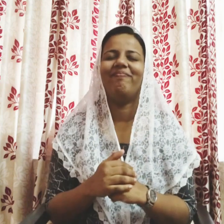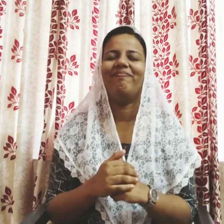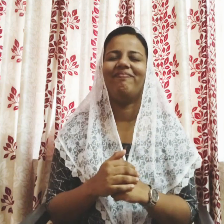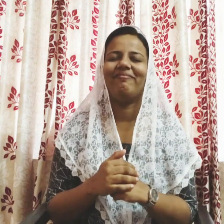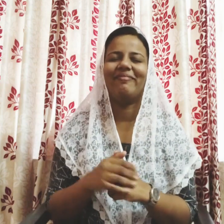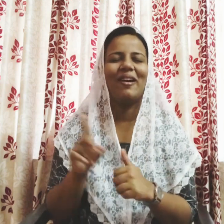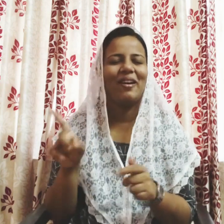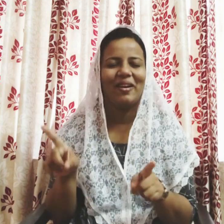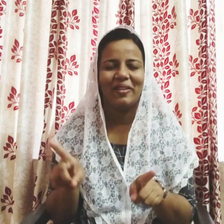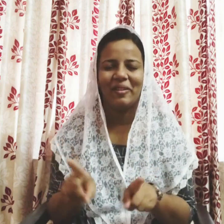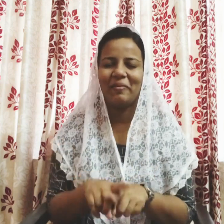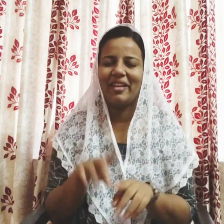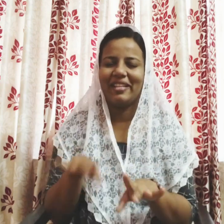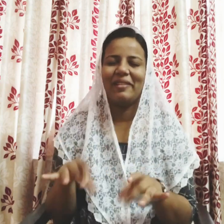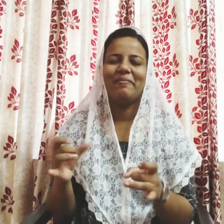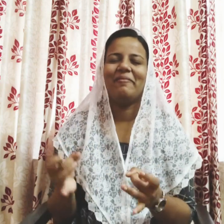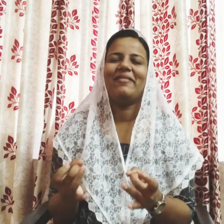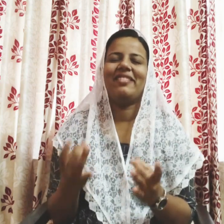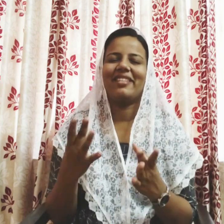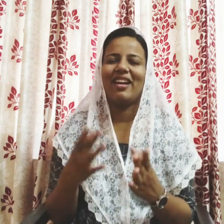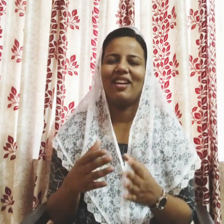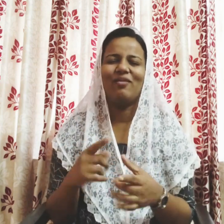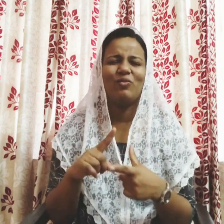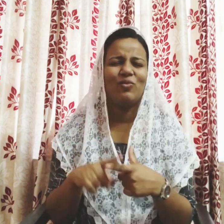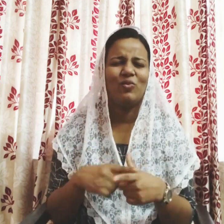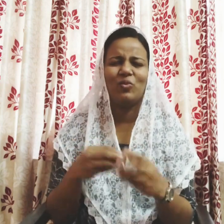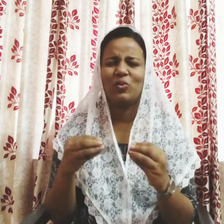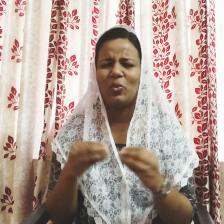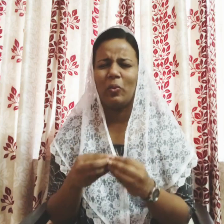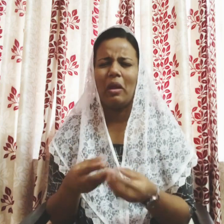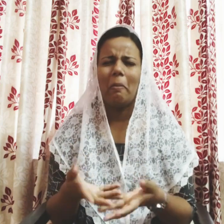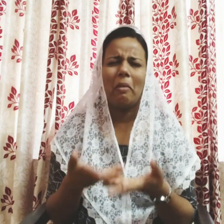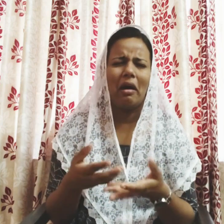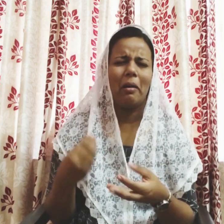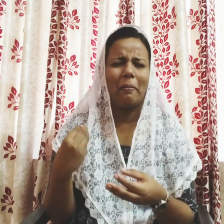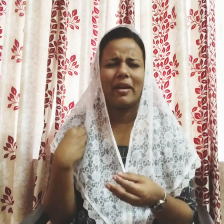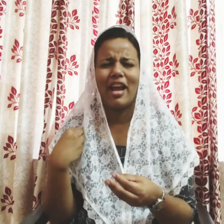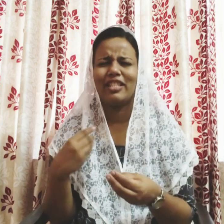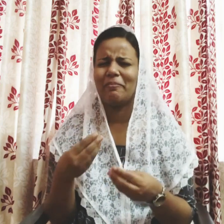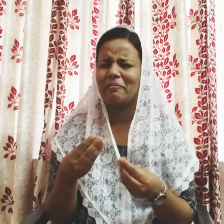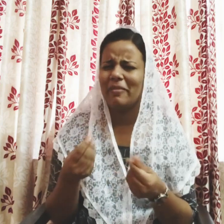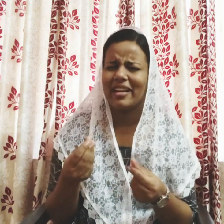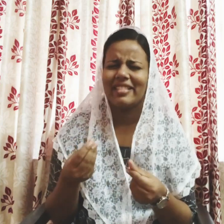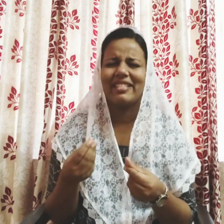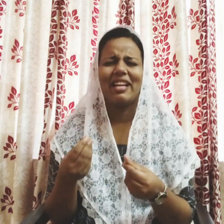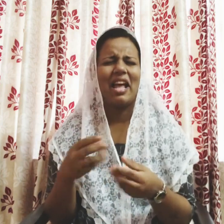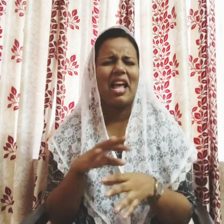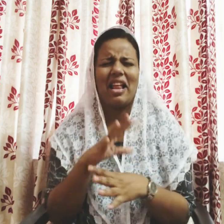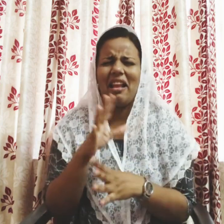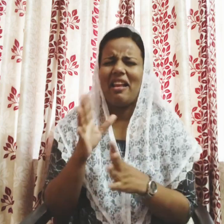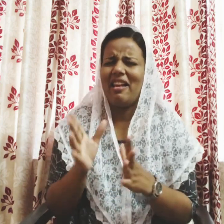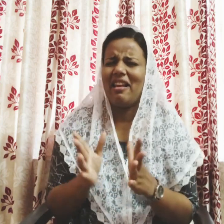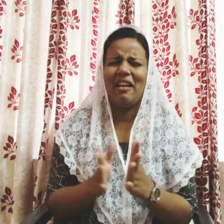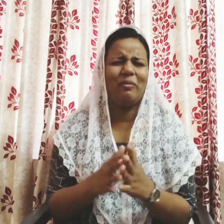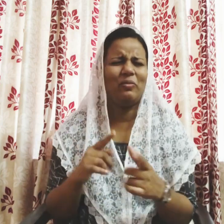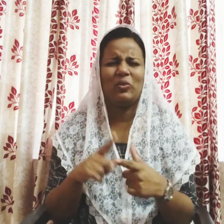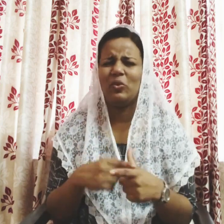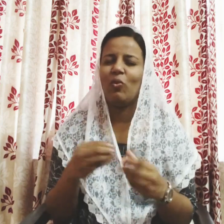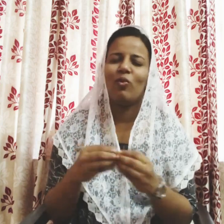കർത്താവേ ഈ പ്രഭാതത്തിൽ കർത്താവെ ജോലികളും ബുദ്ധിമുട്ടിനാൽ ഭാരപ്പെടുന്നവരുണ്ട്, സാമ്പത്തിക വിഷയങ്ങളാൽ ഭാരപ്പെടുന്നവരുണ്ട്. കർത്താവെ ജോലി